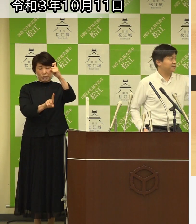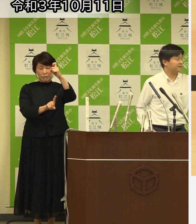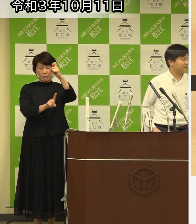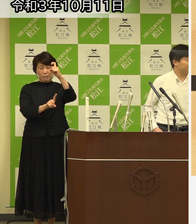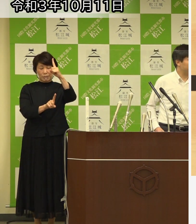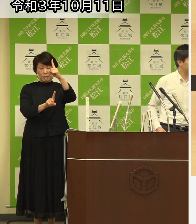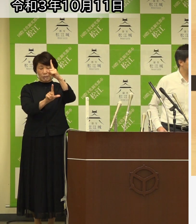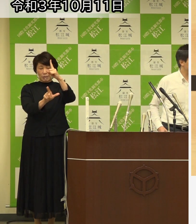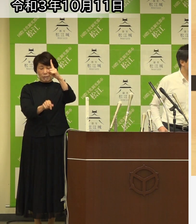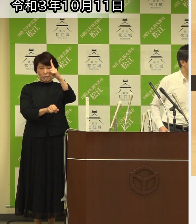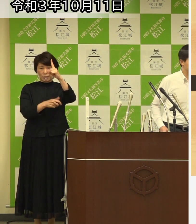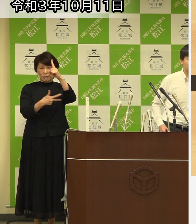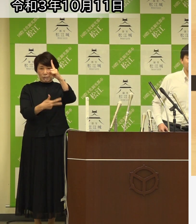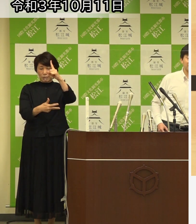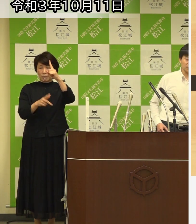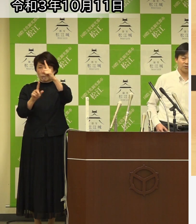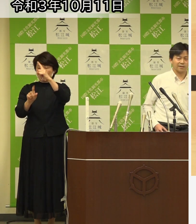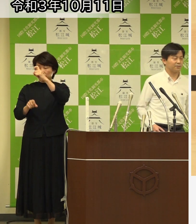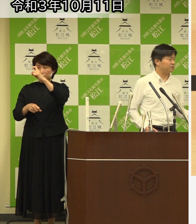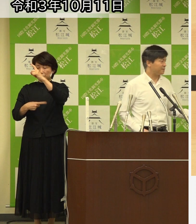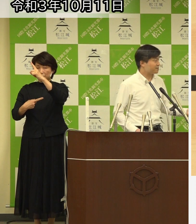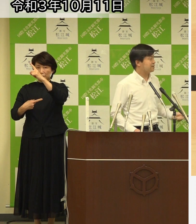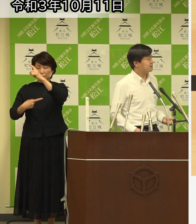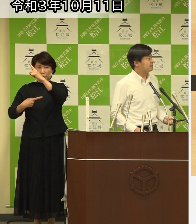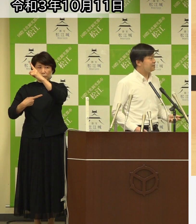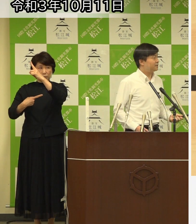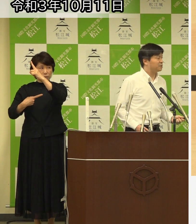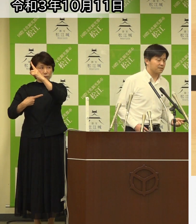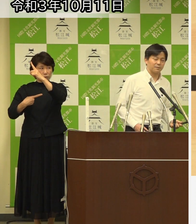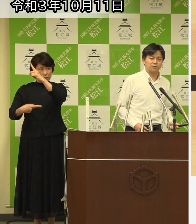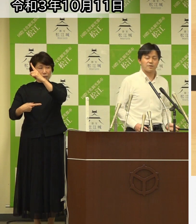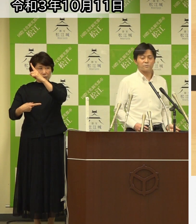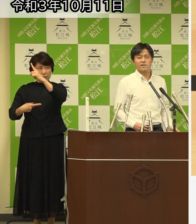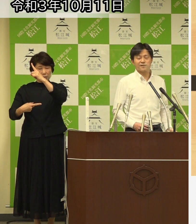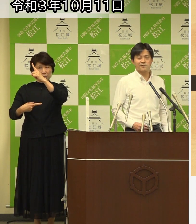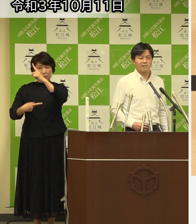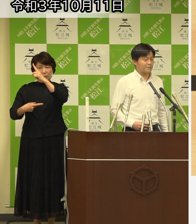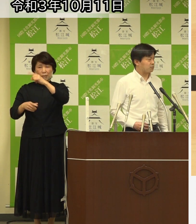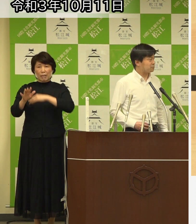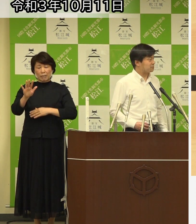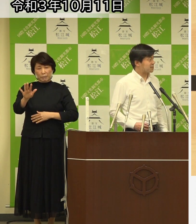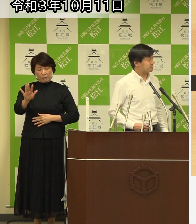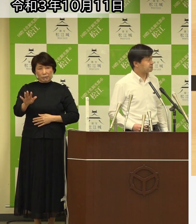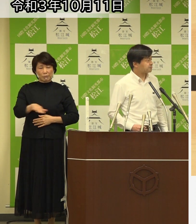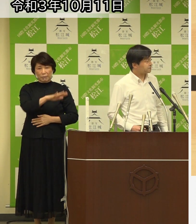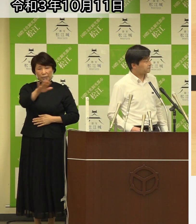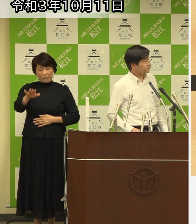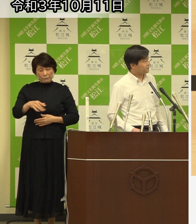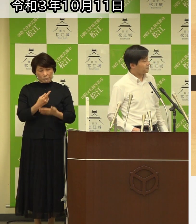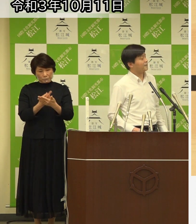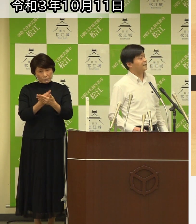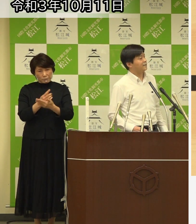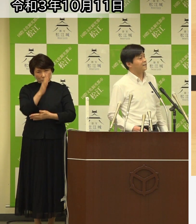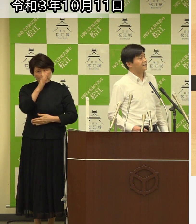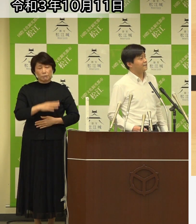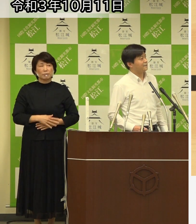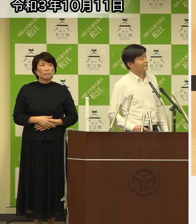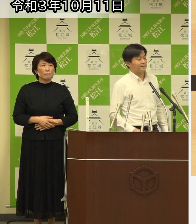遅めに設定されてまして、11月の1日となっております。皆様、ふるってご参加いただければと思います。